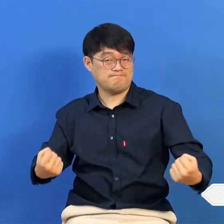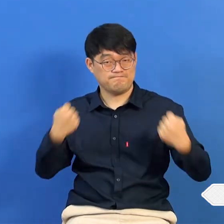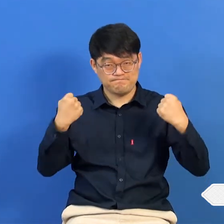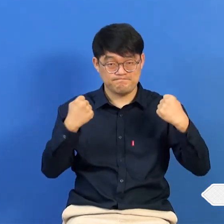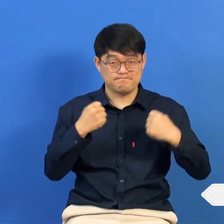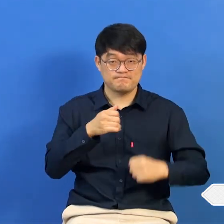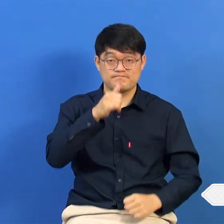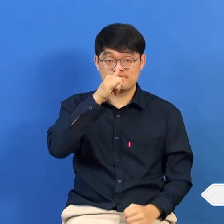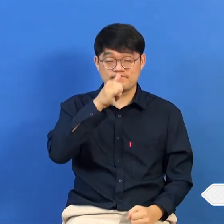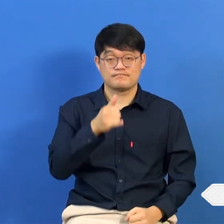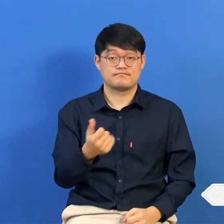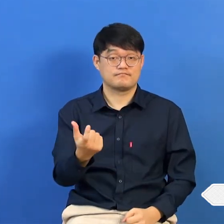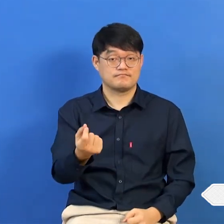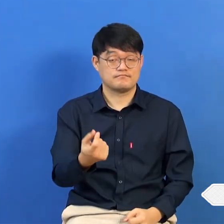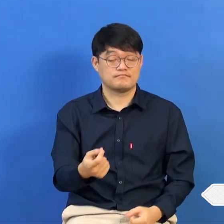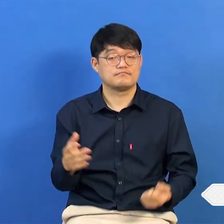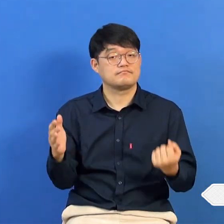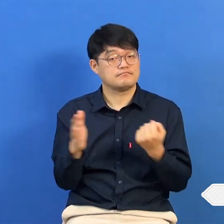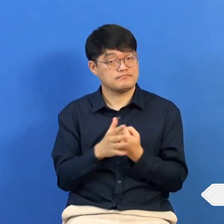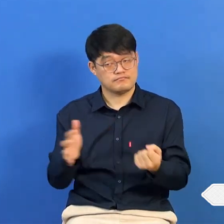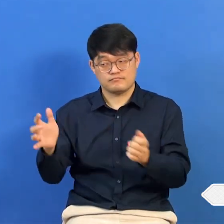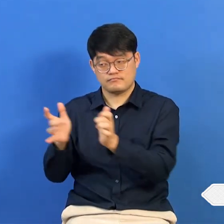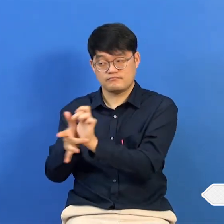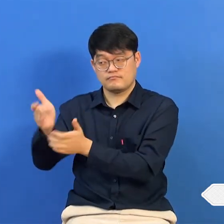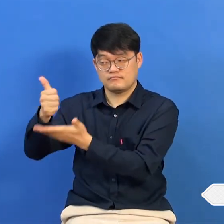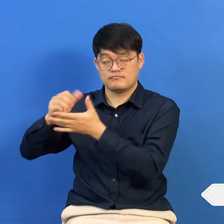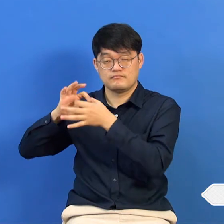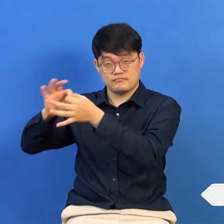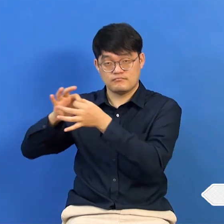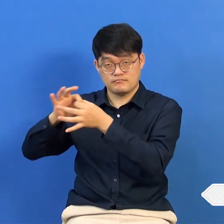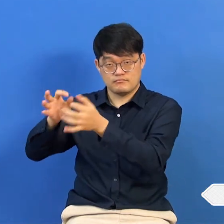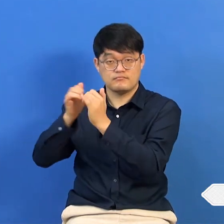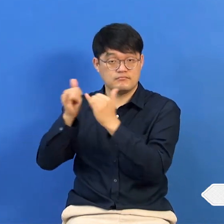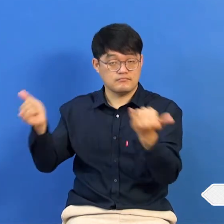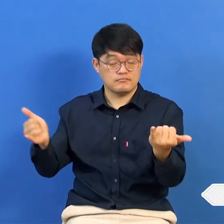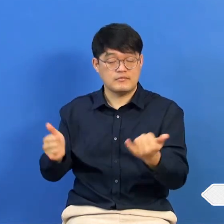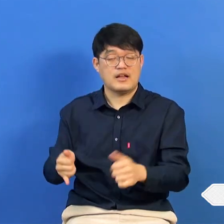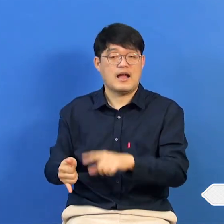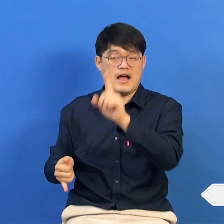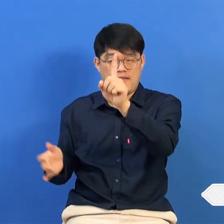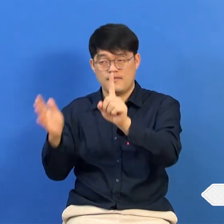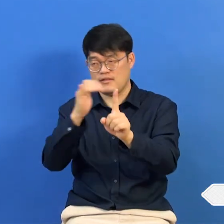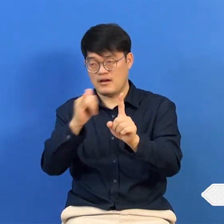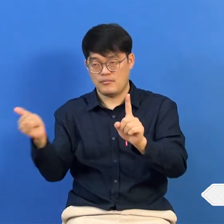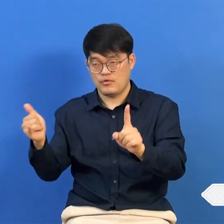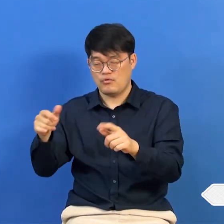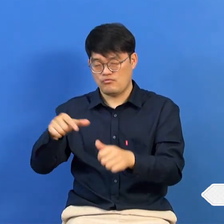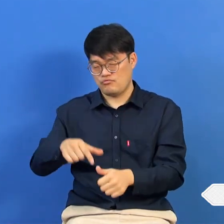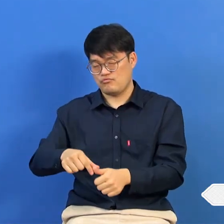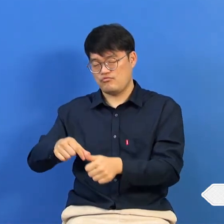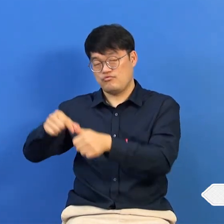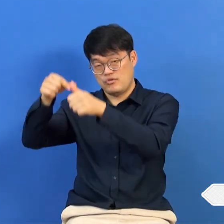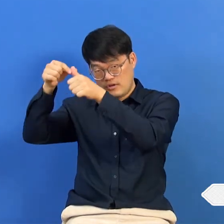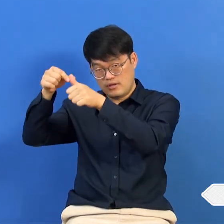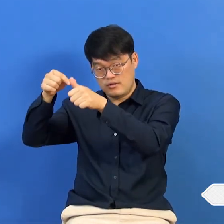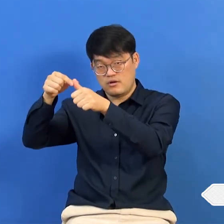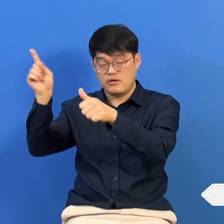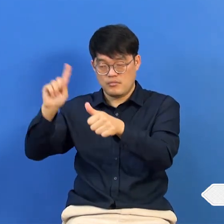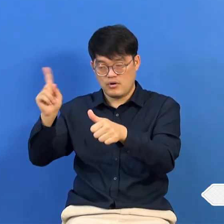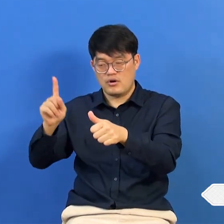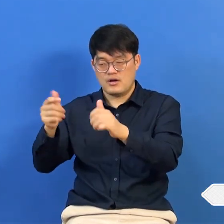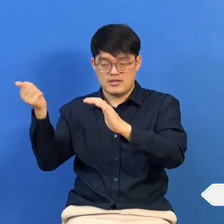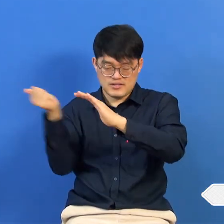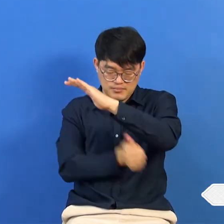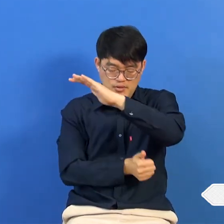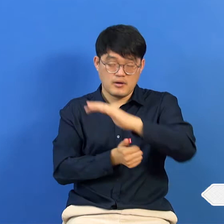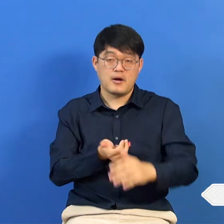않겠습니까? 그래서 예수님에게 속한 사람은 단 한 사람도 구원에서 탈락하지 않습니다.